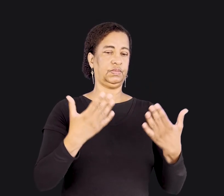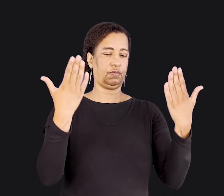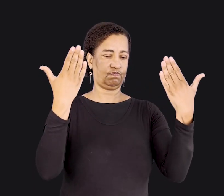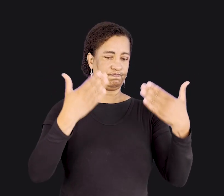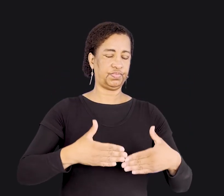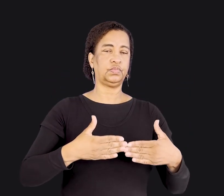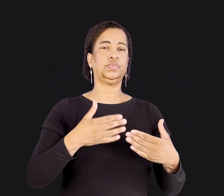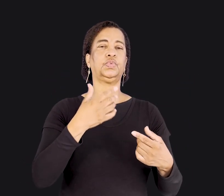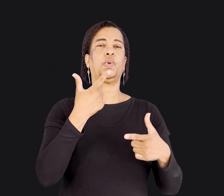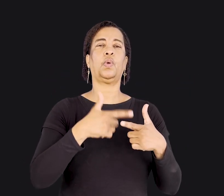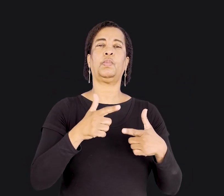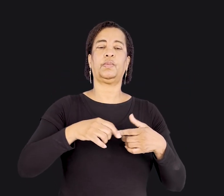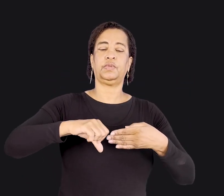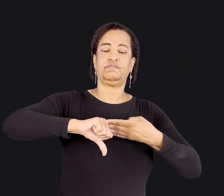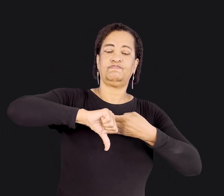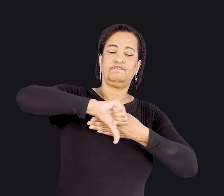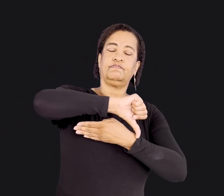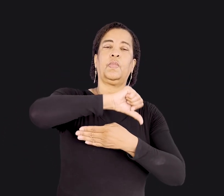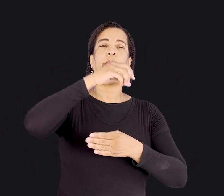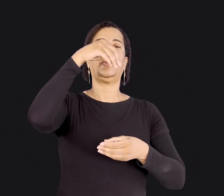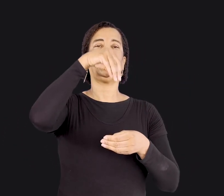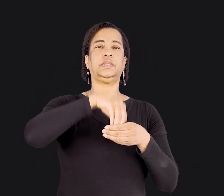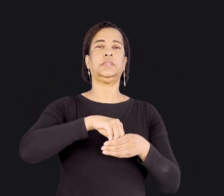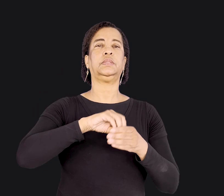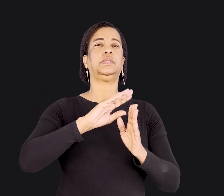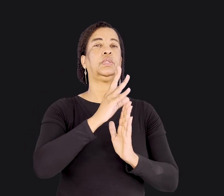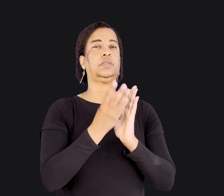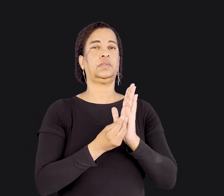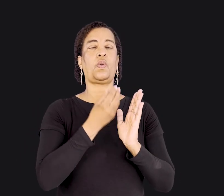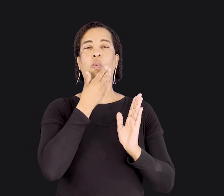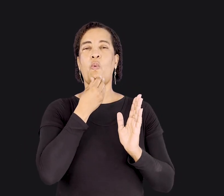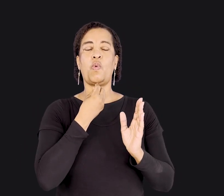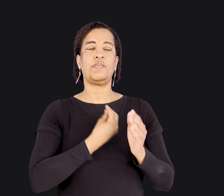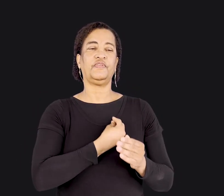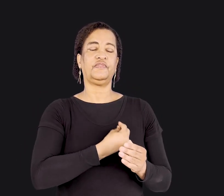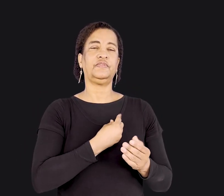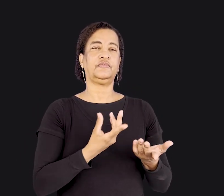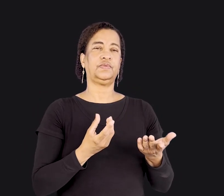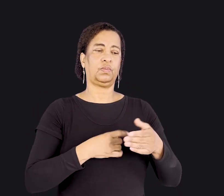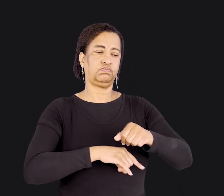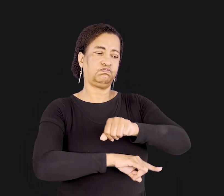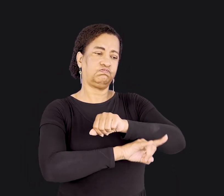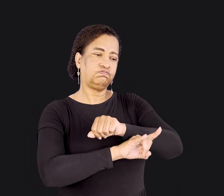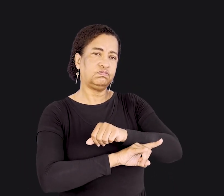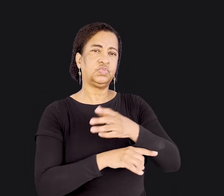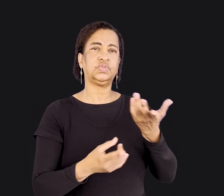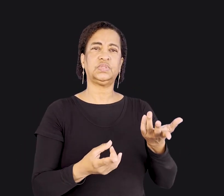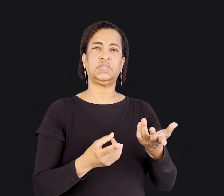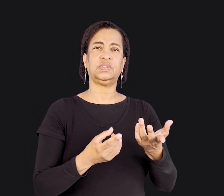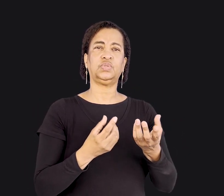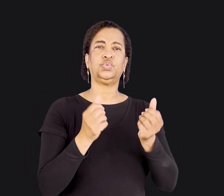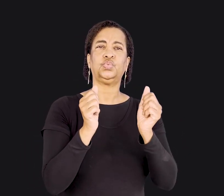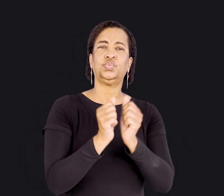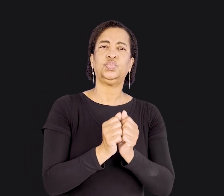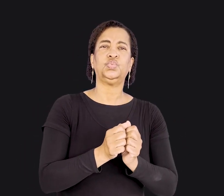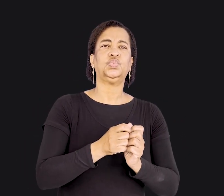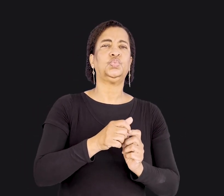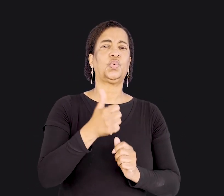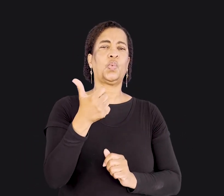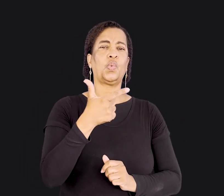o problema da imoralidade na igreja. Um homem estava vivendo uma relação adúltera. Ele estava vivendo com sua madrasta. É